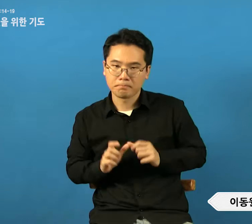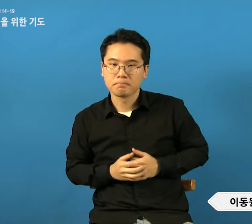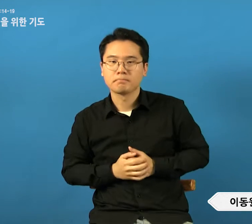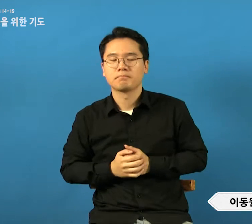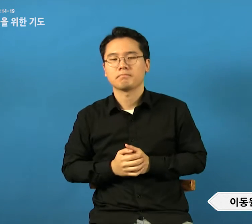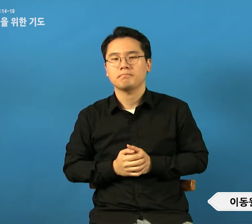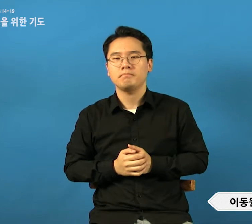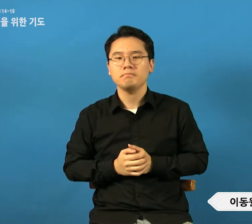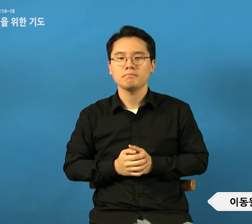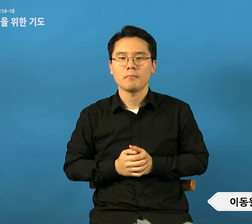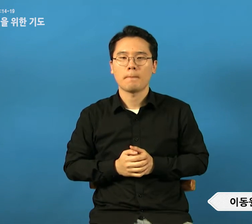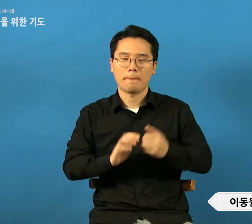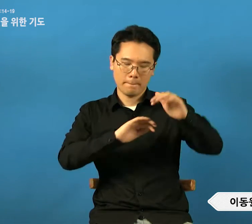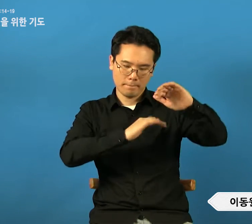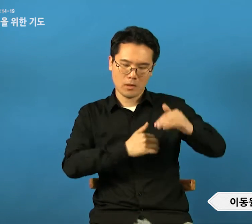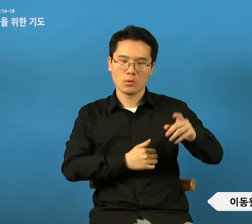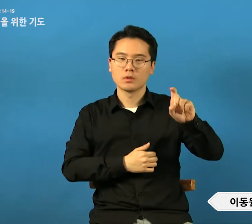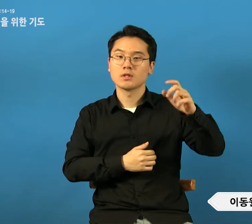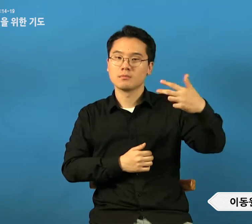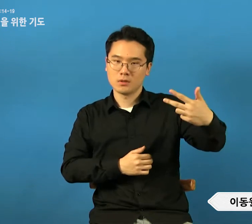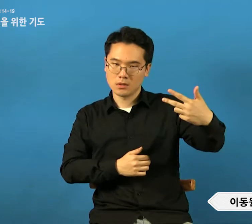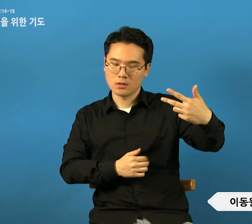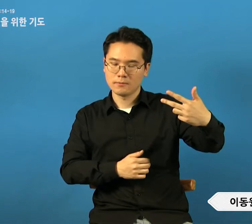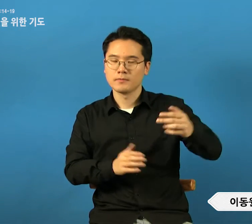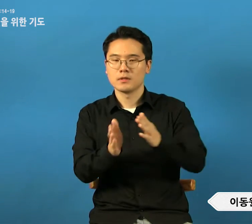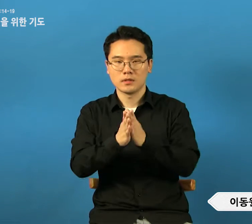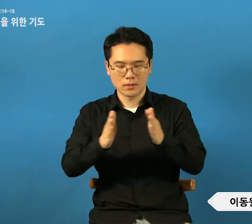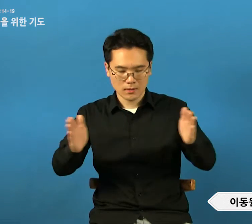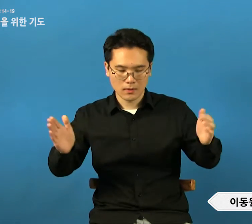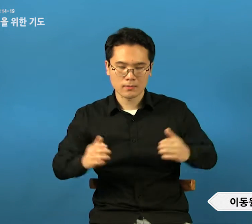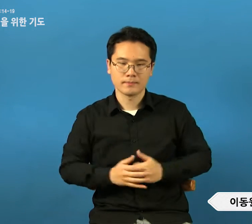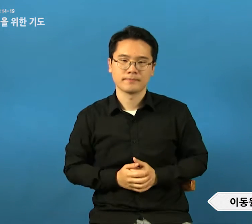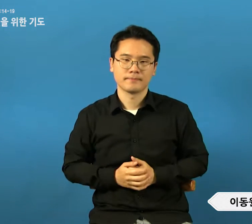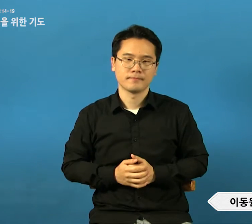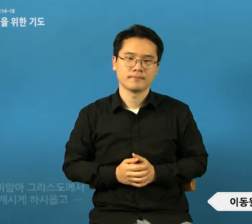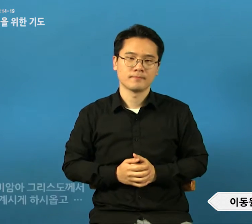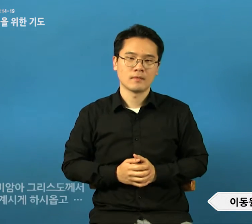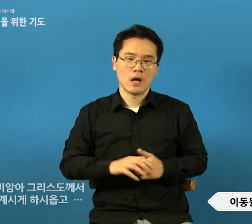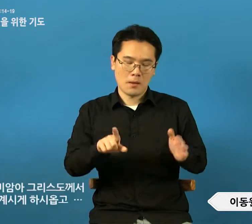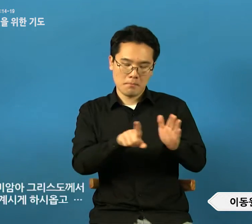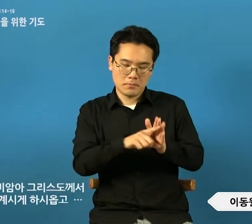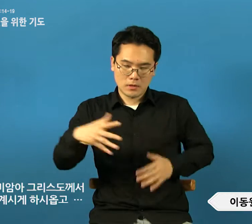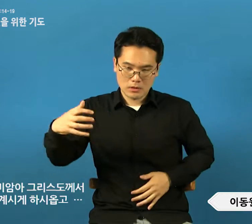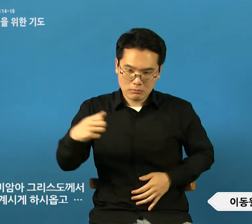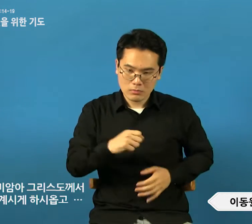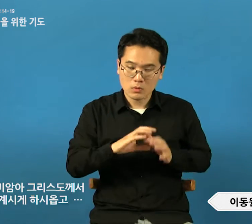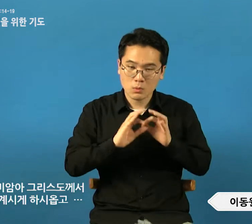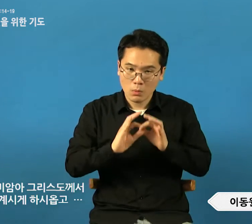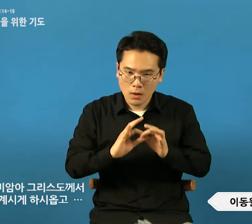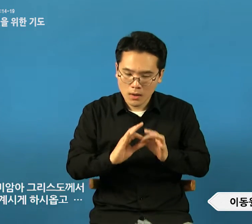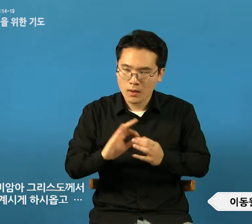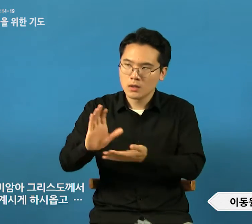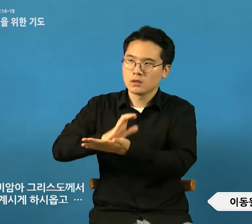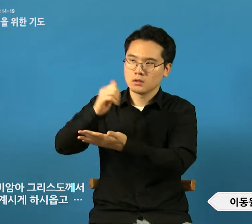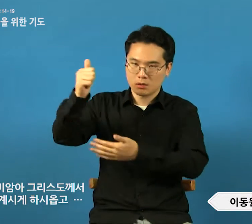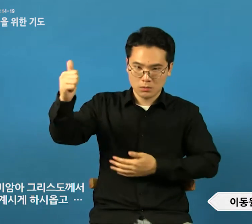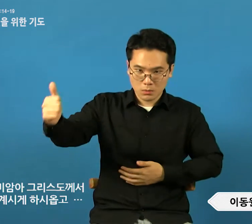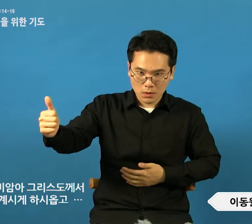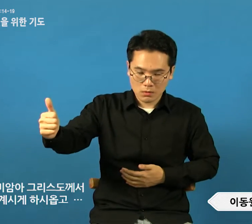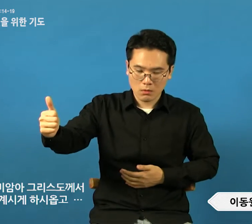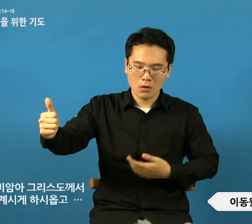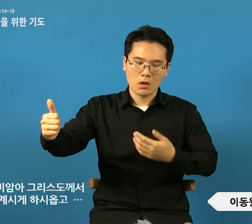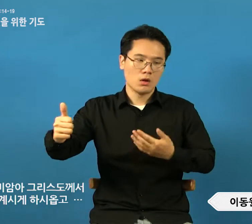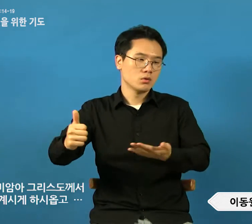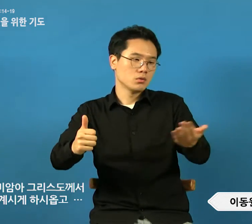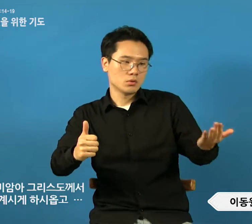본문 17절은 이렇게 시작됩니다. 한 번 더 읽습니다. 시작. 믿음으로 말미암아 그리스도께서 너희